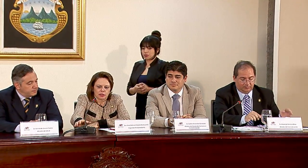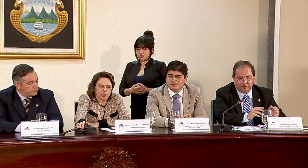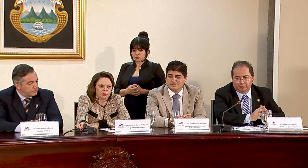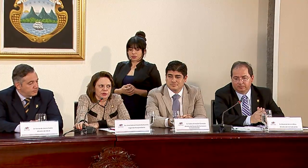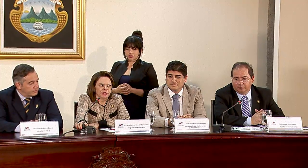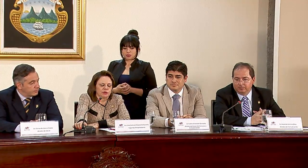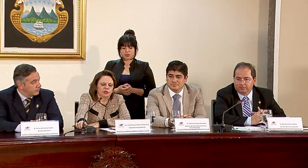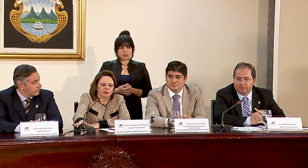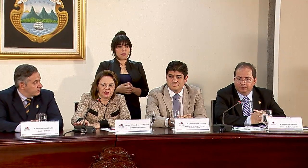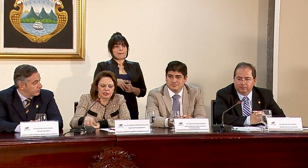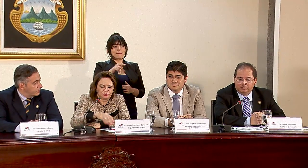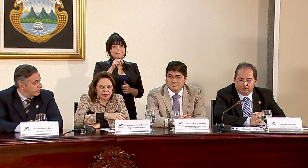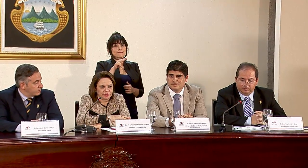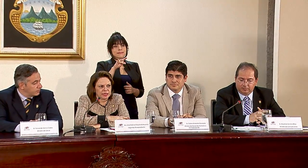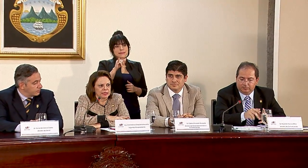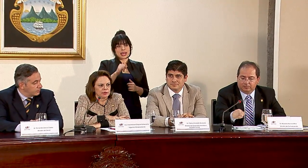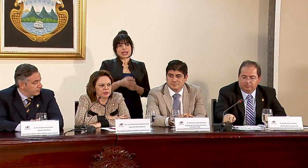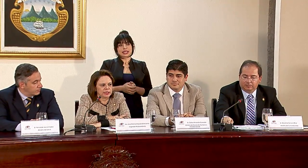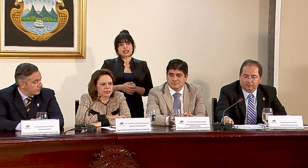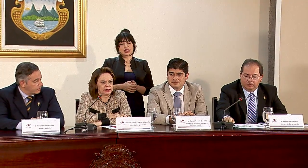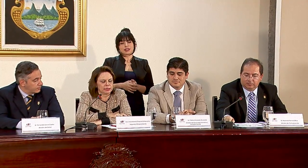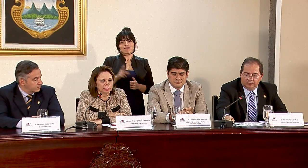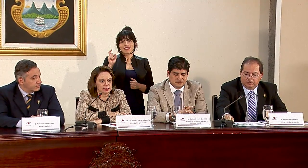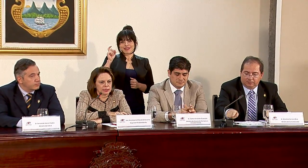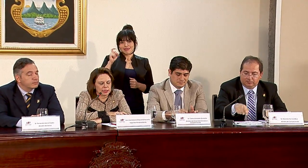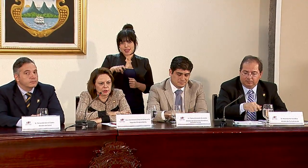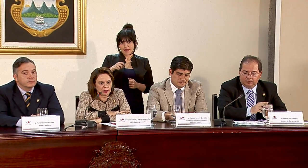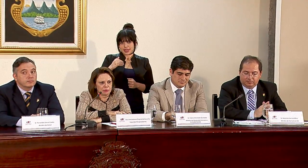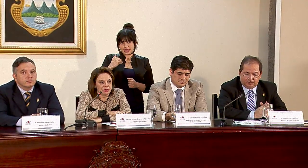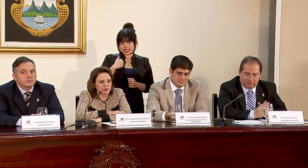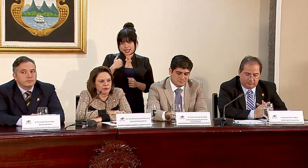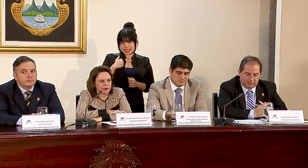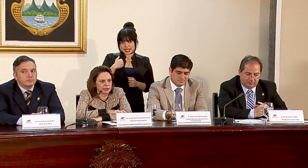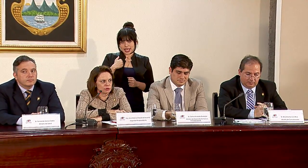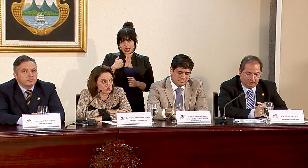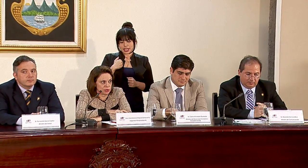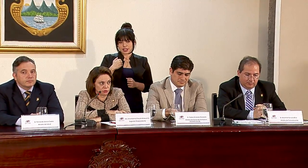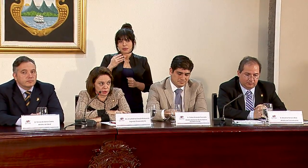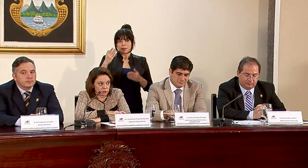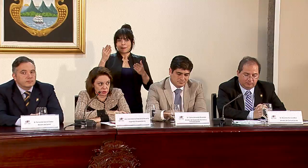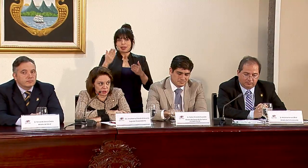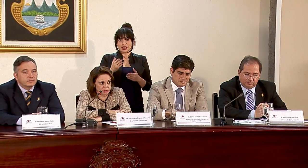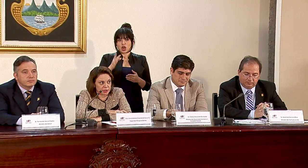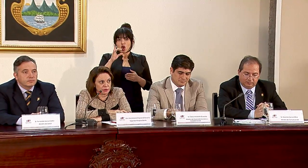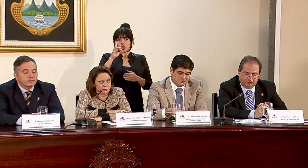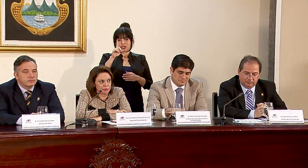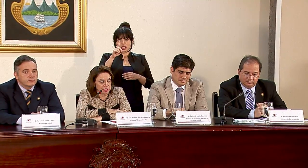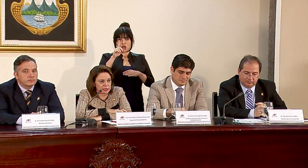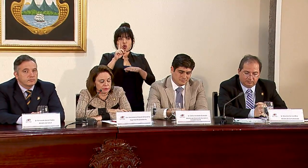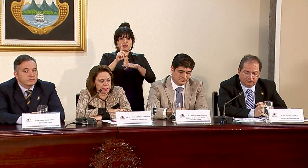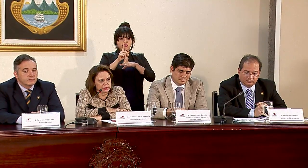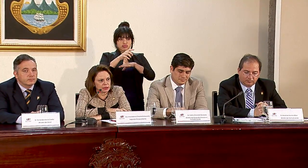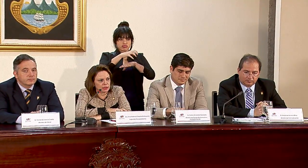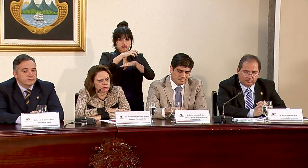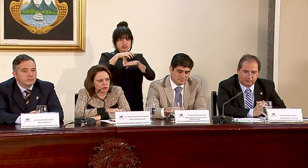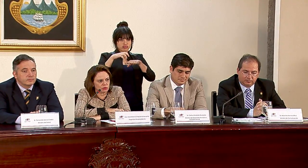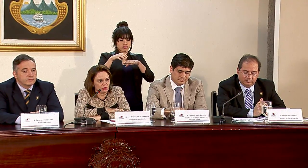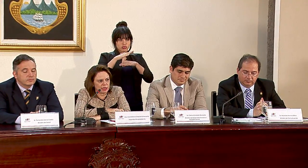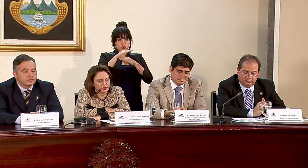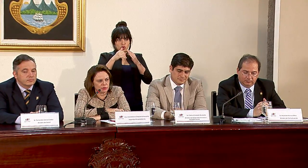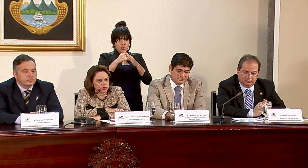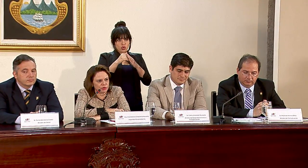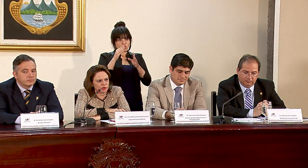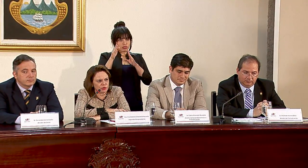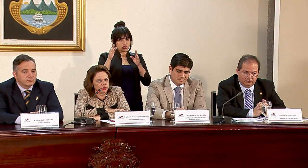El Patronato Nacional de la Infancia debería de tener presencia en los 81 cantones del país y también atendiendo